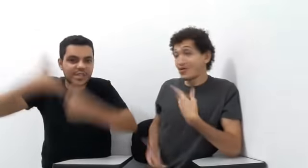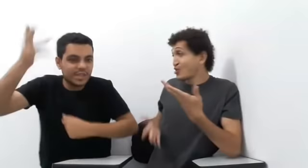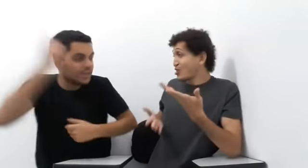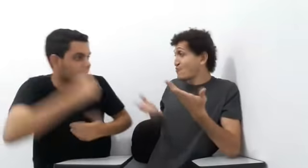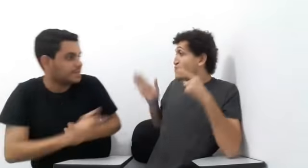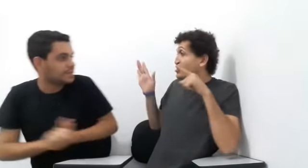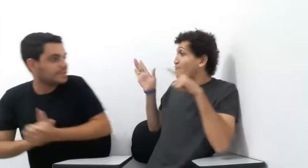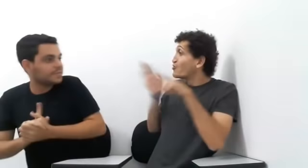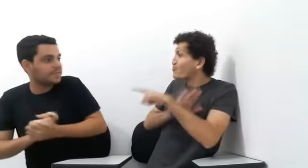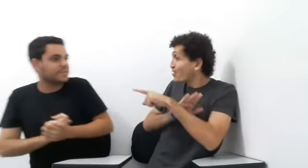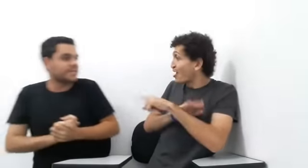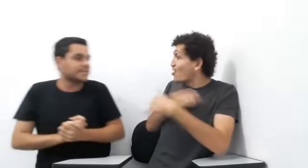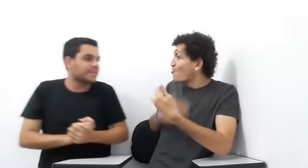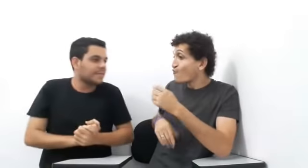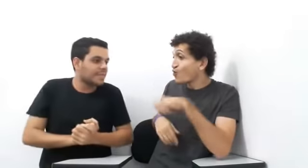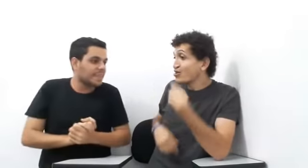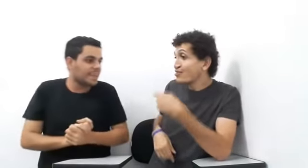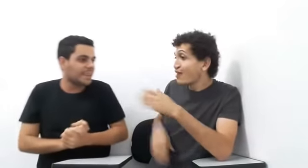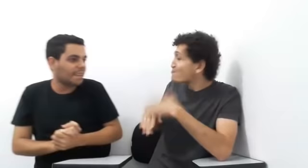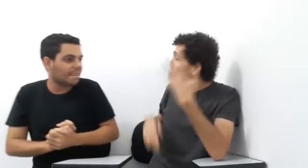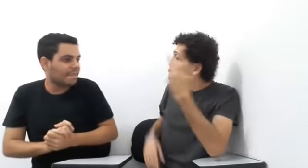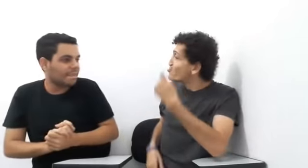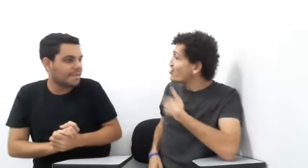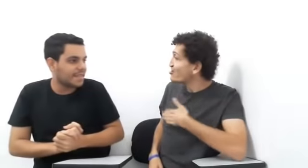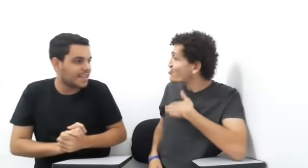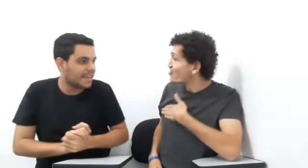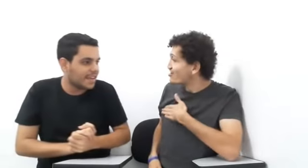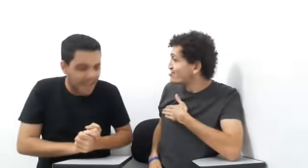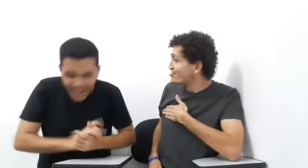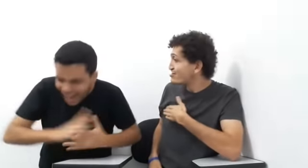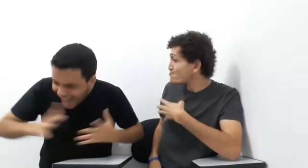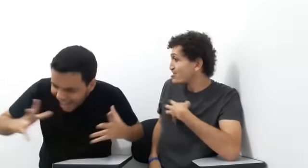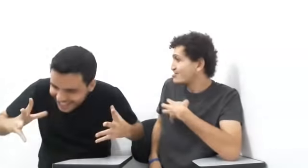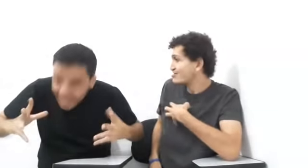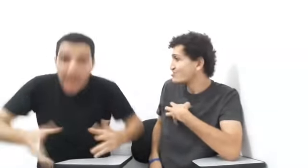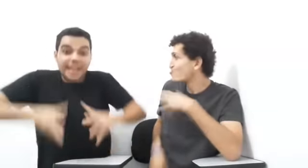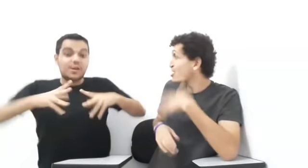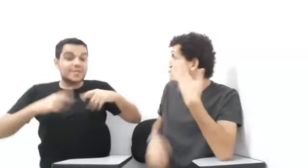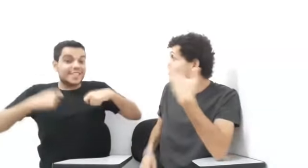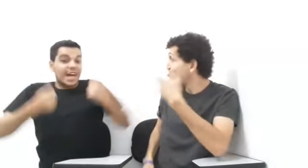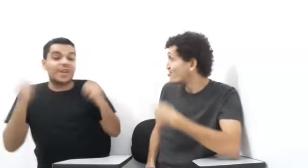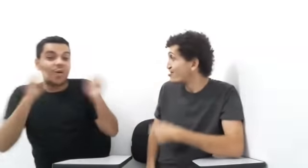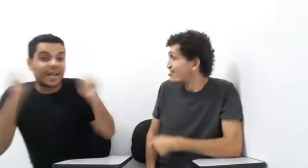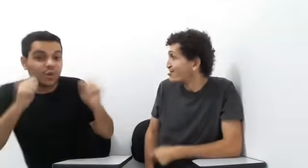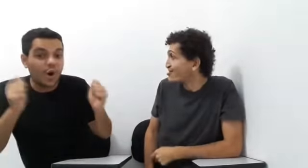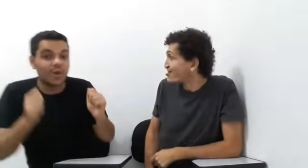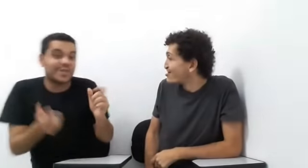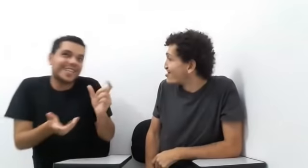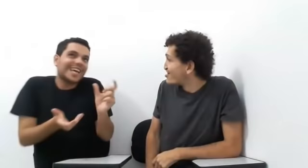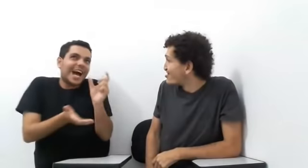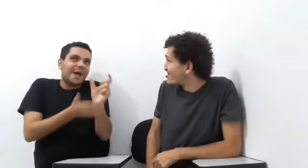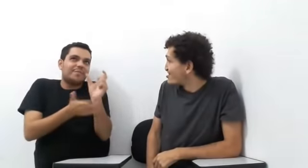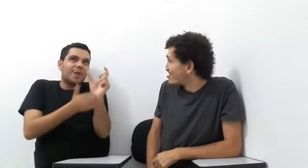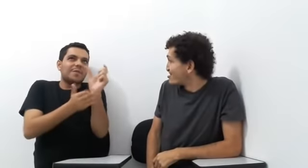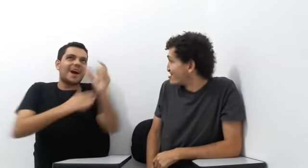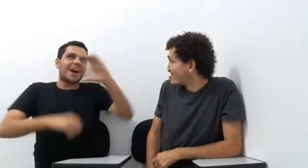Eu vou começar a perguntar, qual o sinal mais bonito que você gosta? Tem um sinal que eu adoro, que a própria palavra